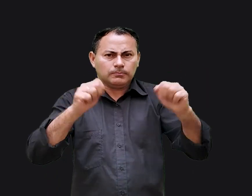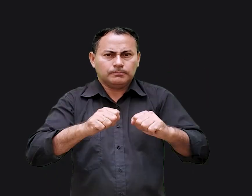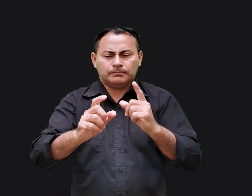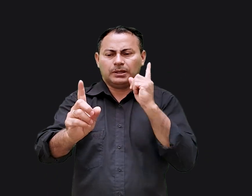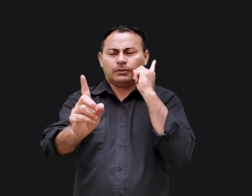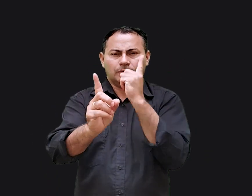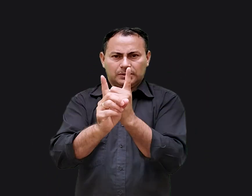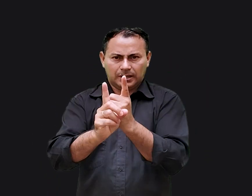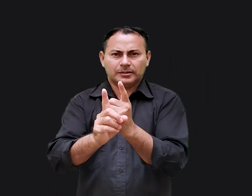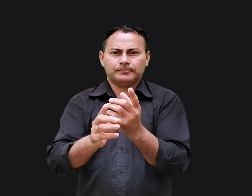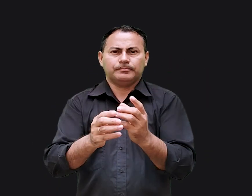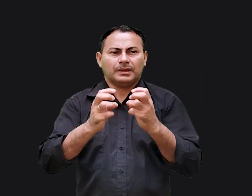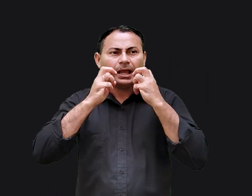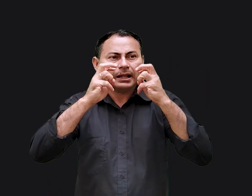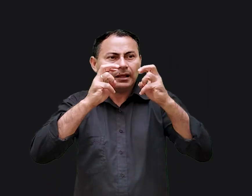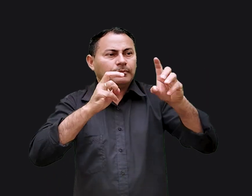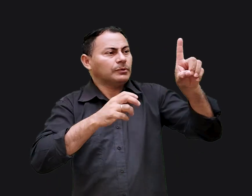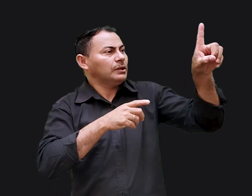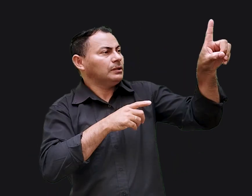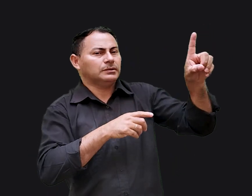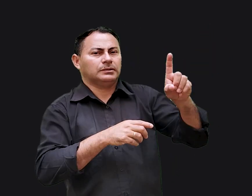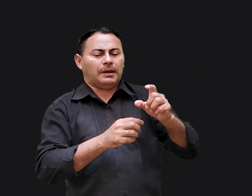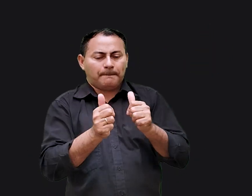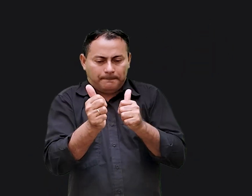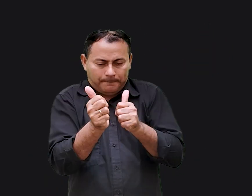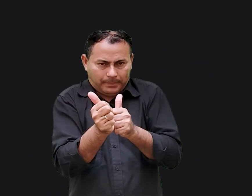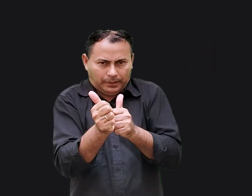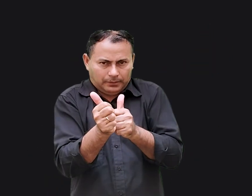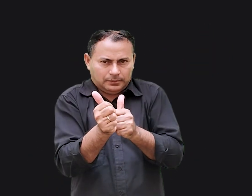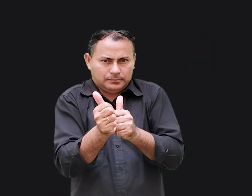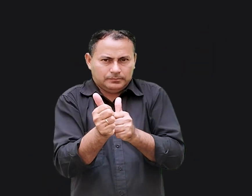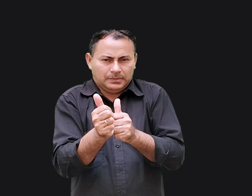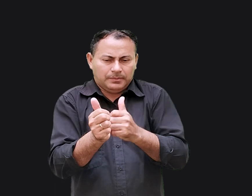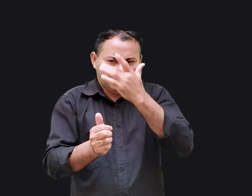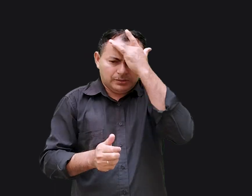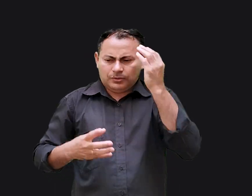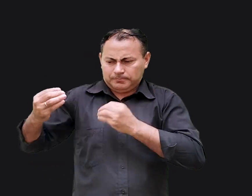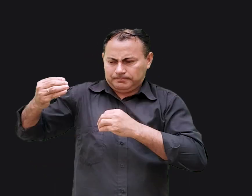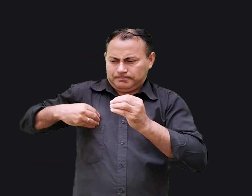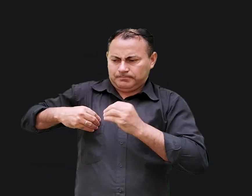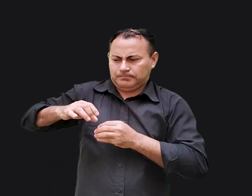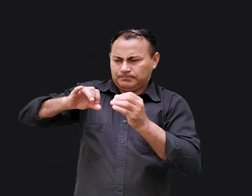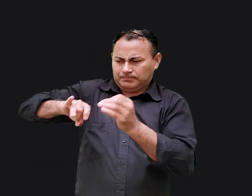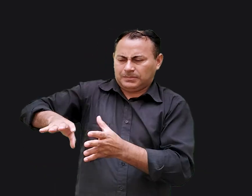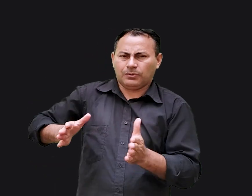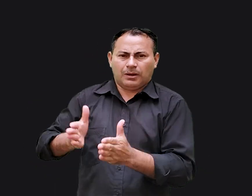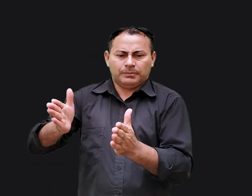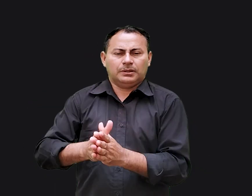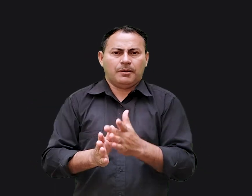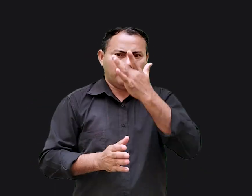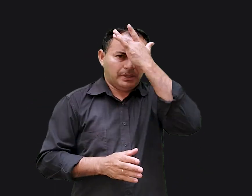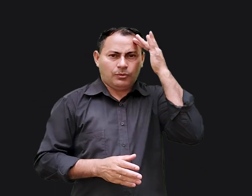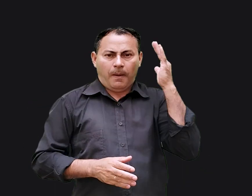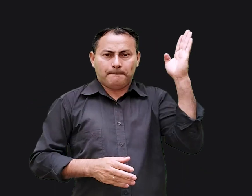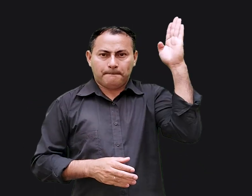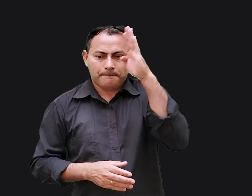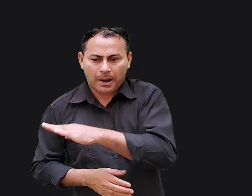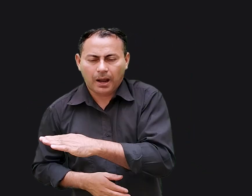possível achá-lo, clamem por ele enquanto está perto. Que o ímpio abandone o seu caminho e o homem mau os